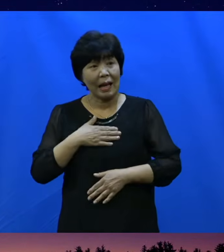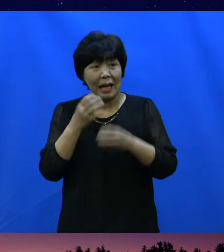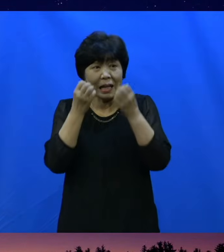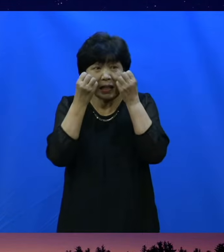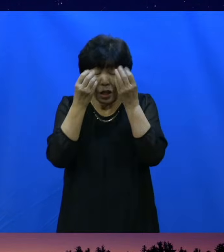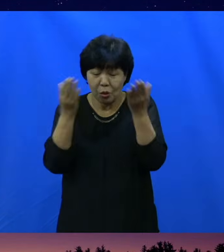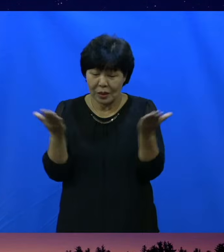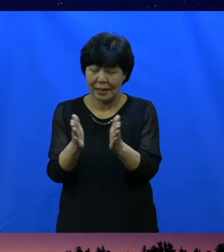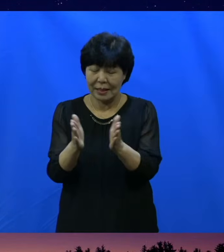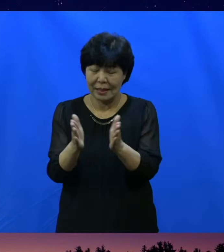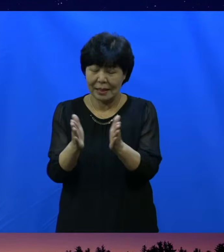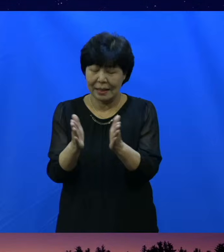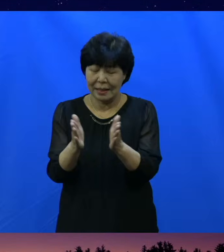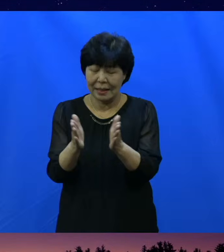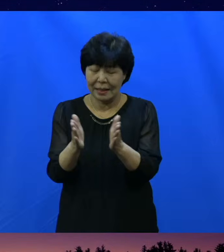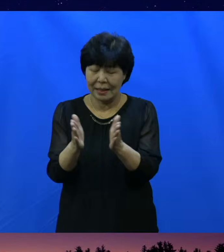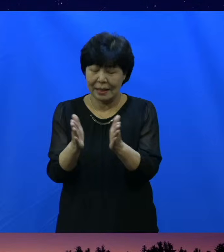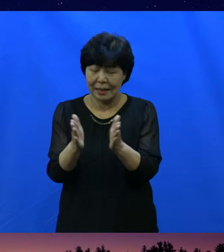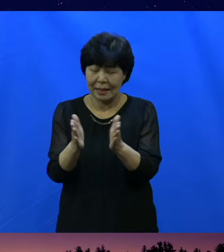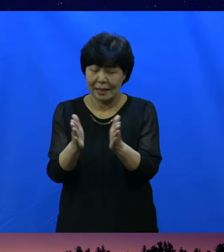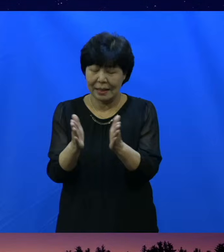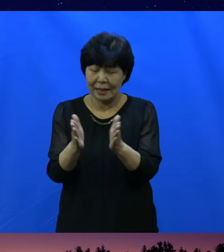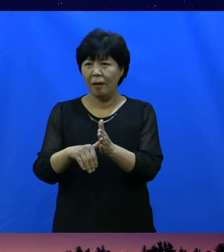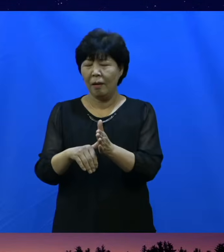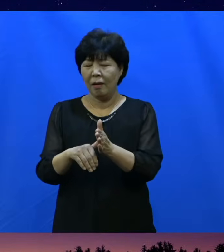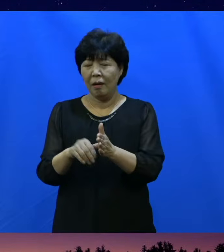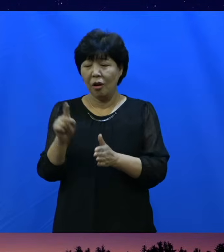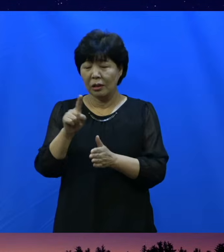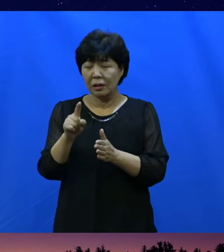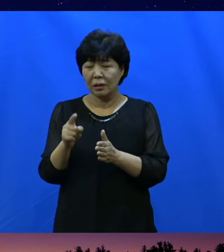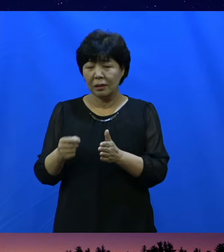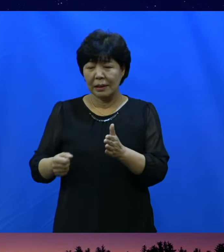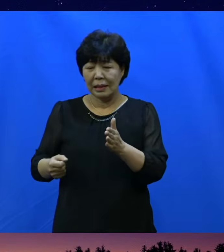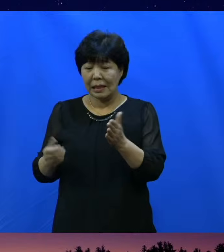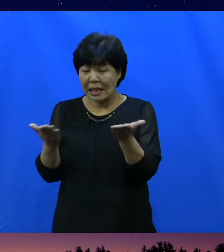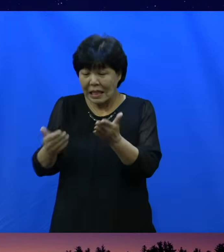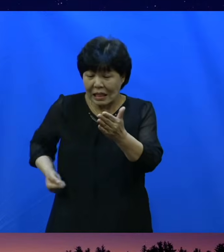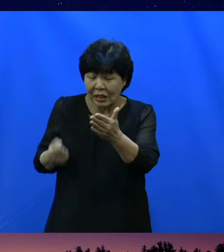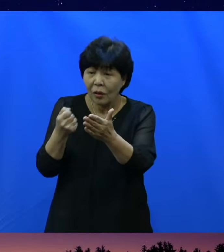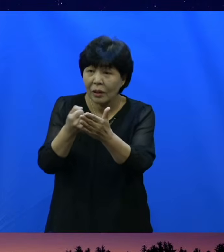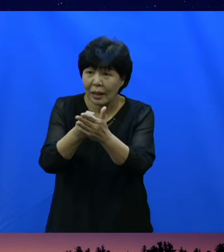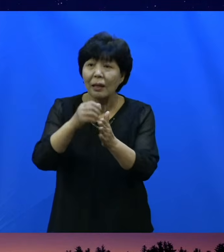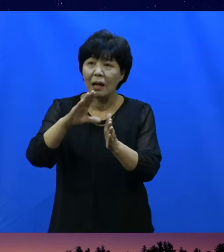시작하려고 할 때, 뭔가 결단을 하고 내가 하려고 할 때,